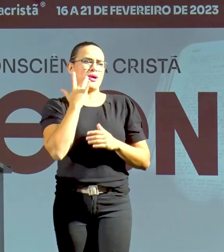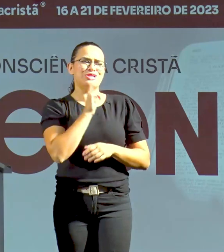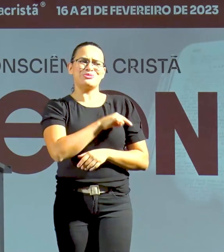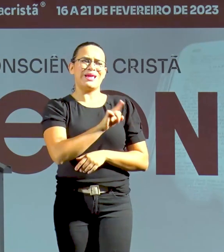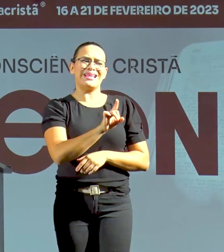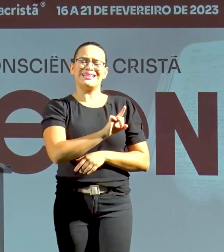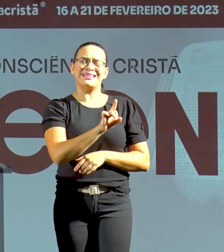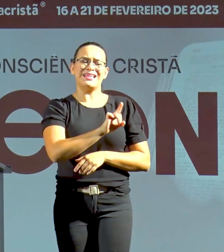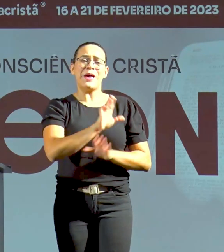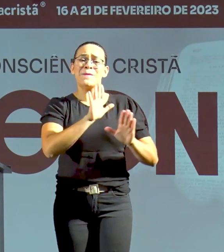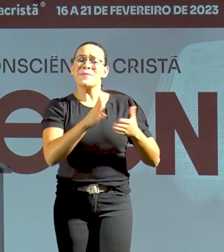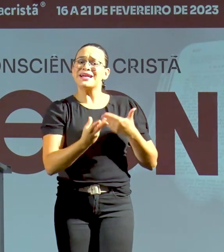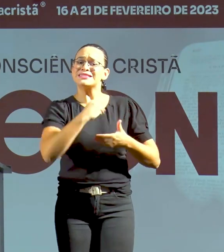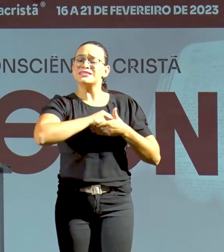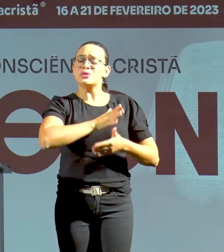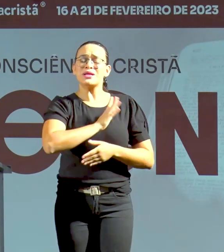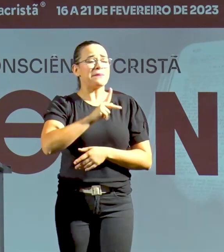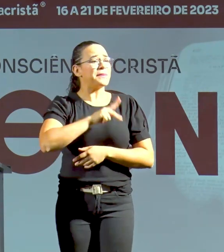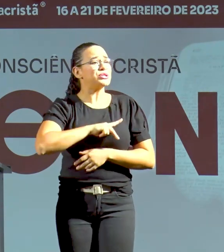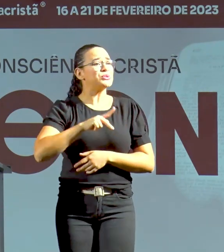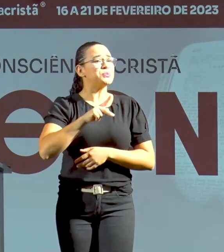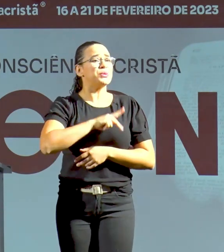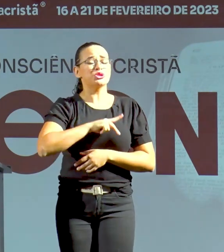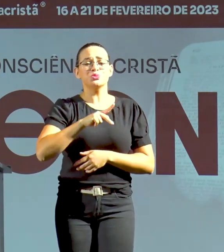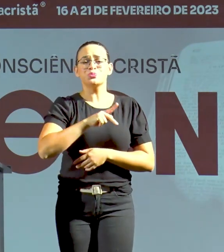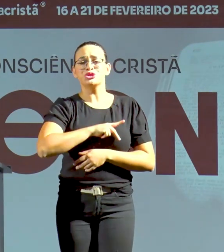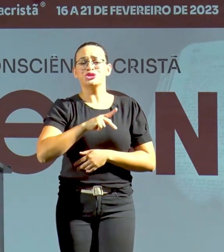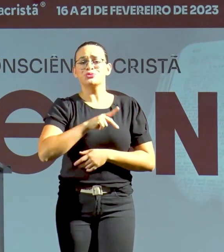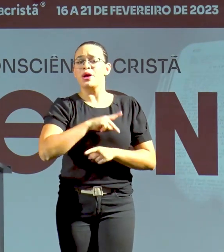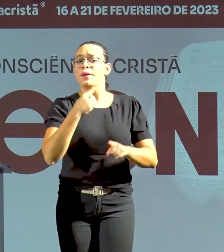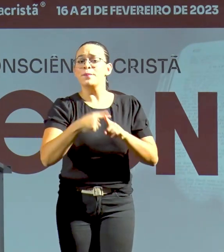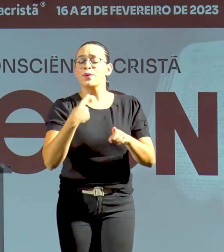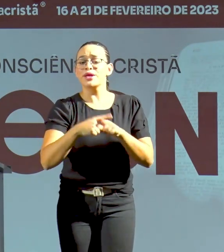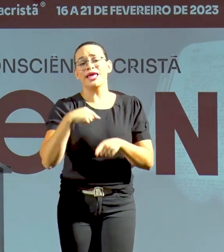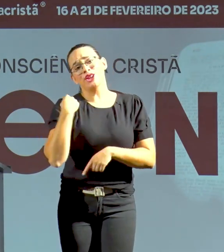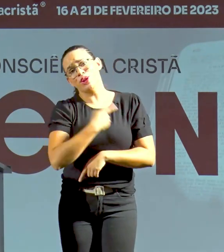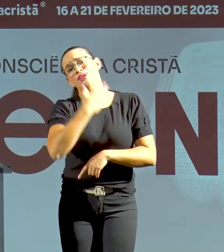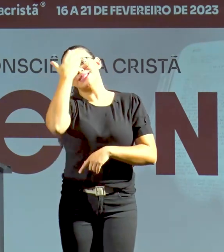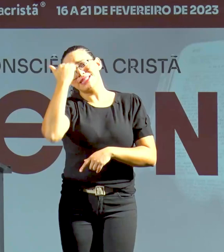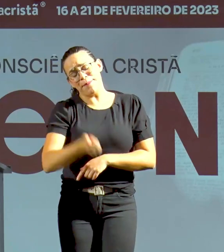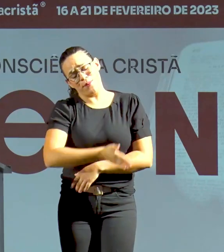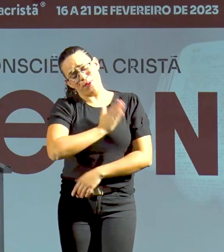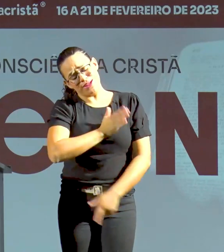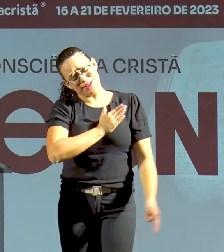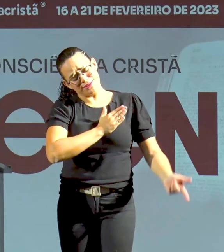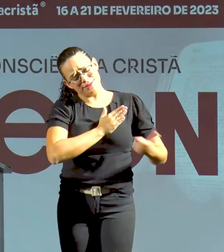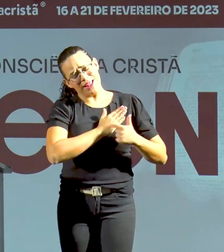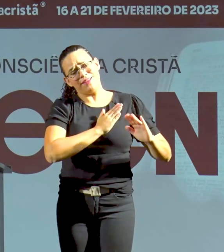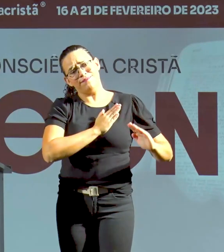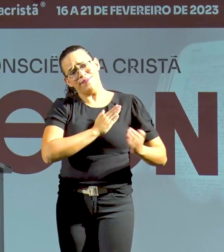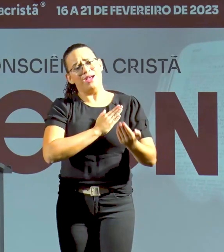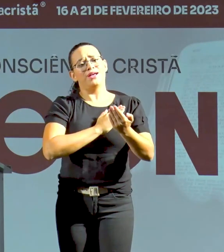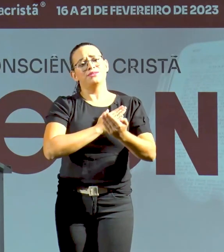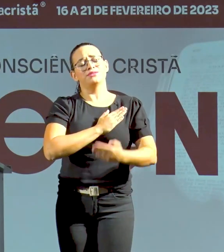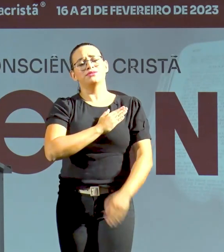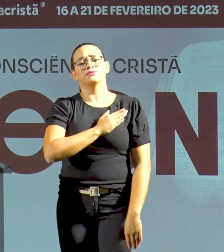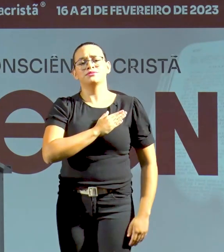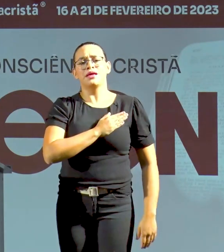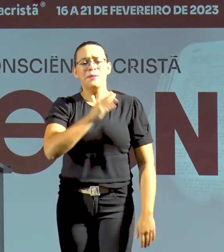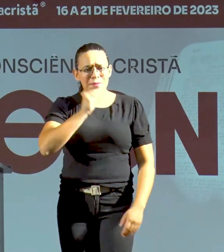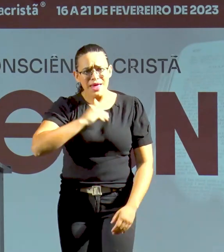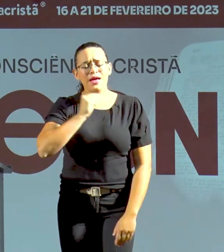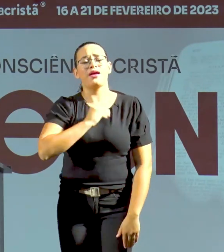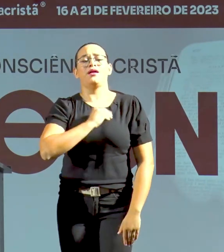se apaixona ainda mais porque a gente sabe o nosso coração é maldito nosso coração é corrupto pecaminoso mas